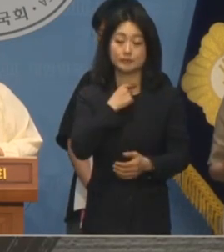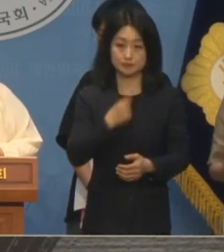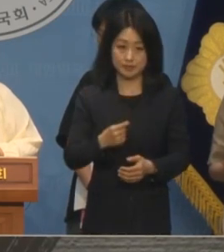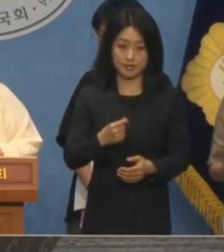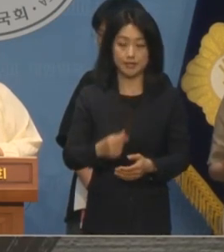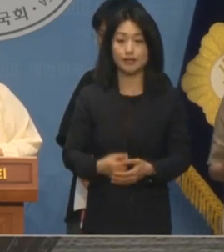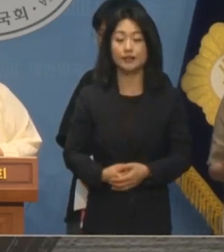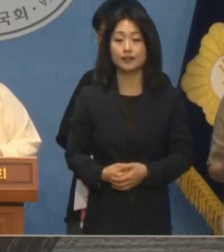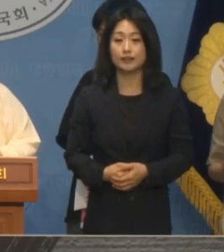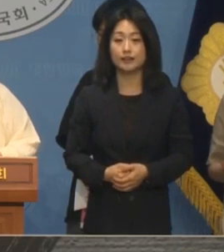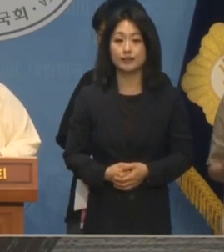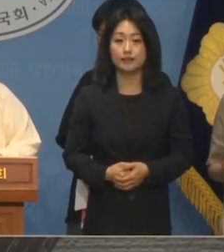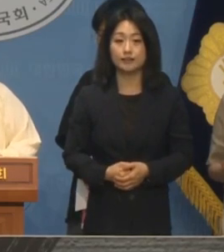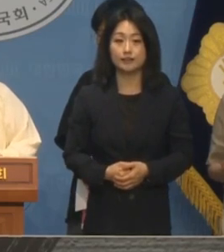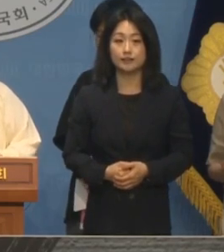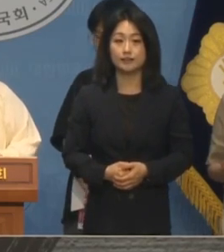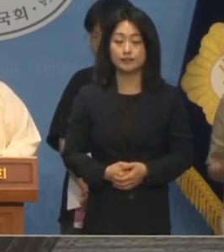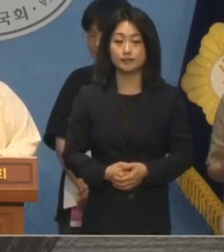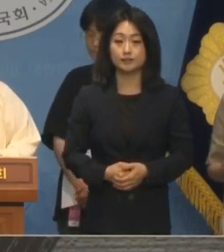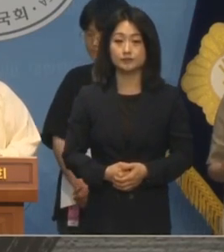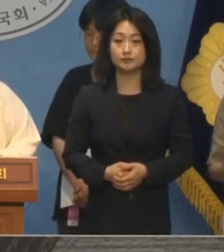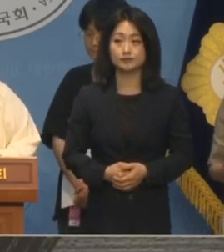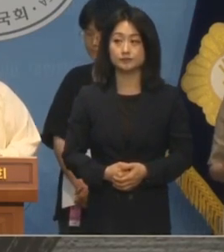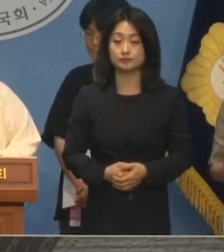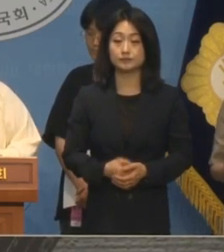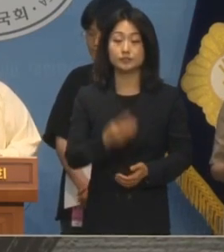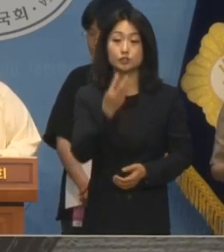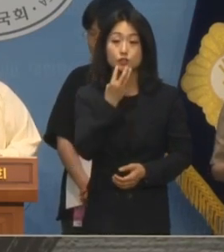싶어 나왔습니다.